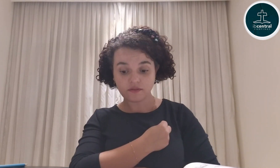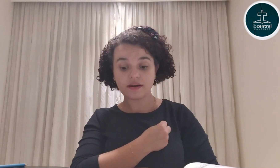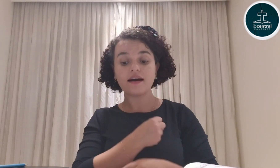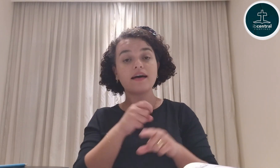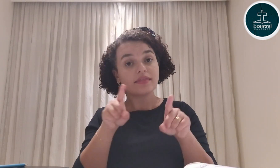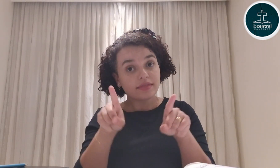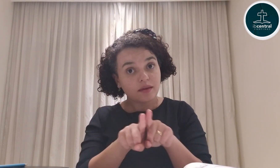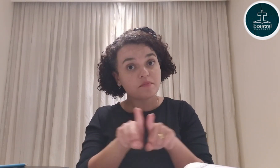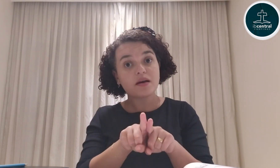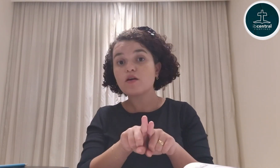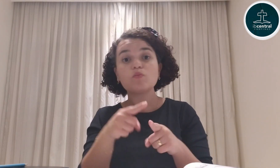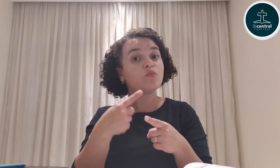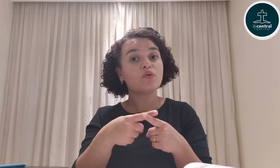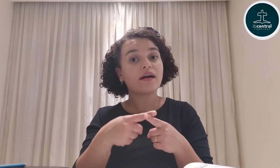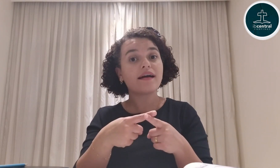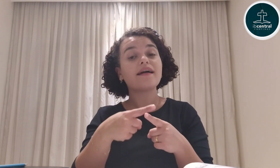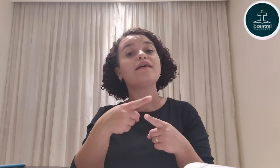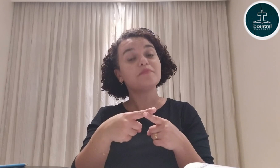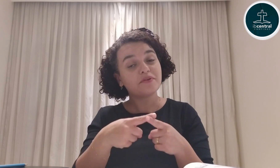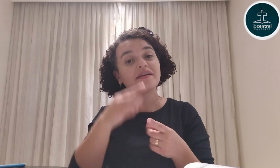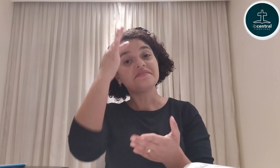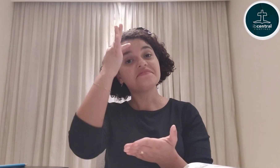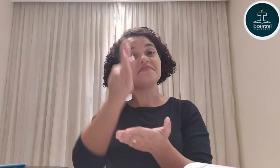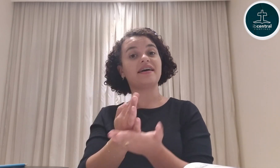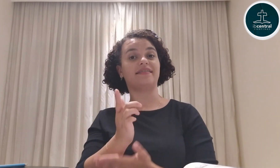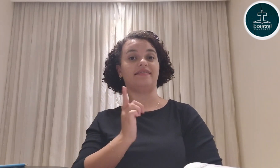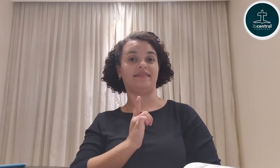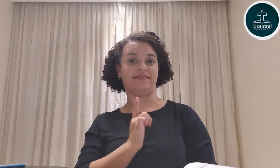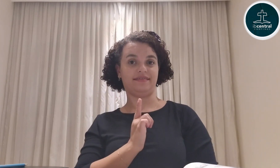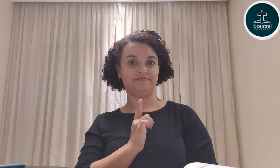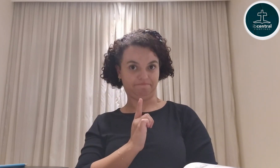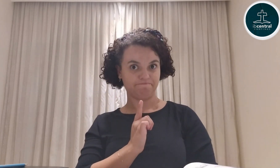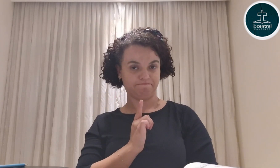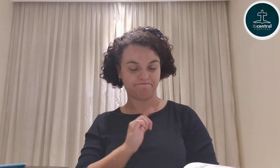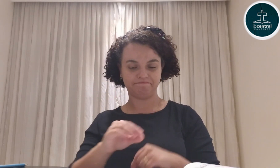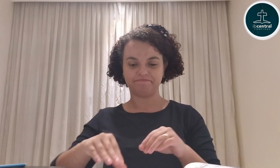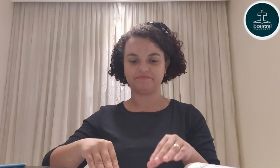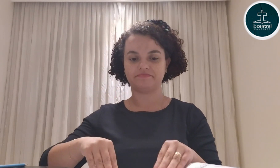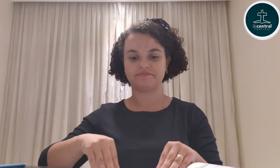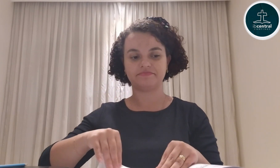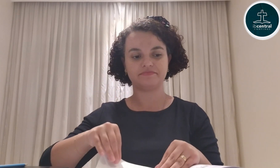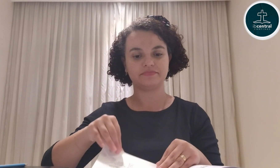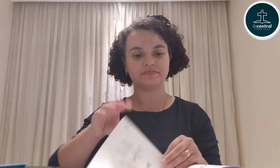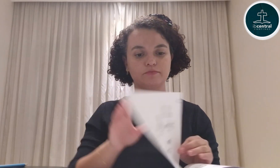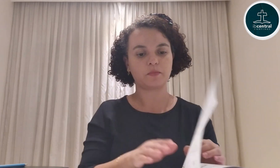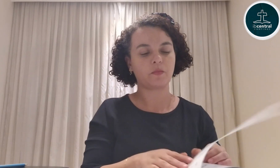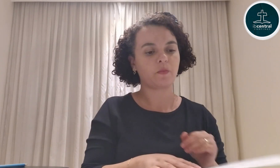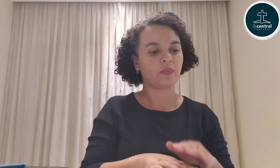E hoje a pessoa também é salva pela fé.